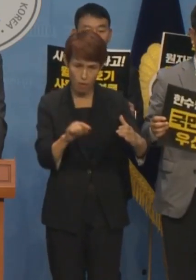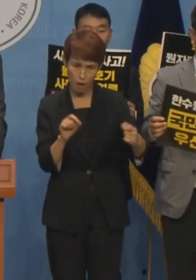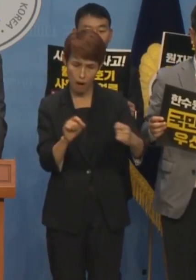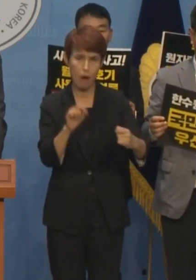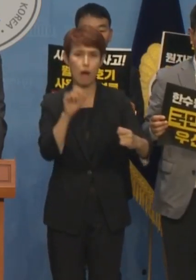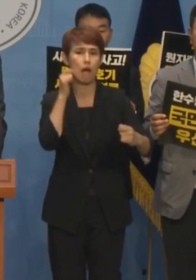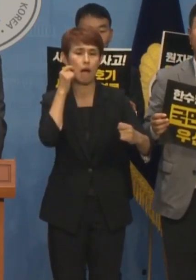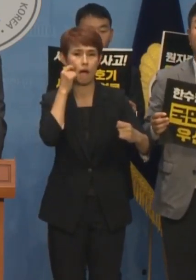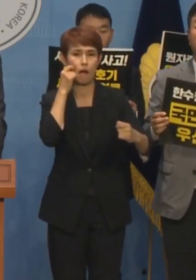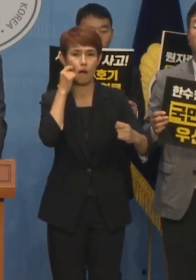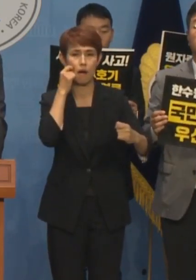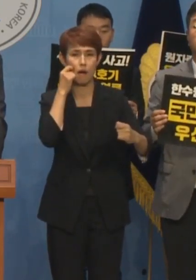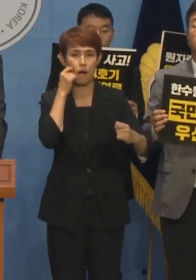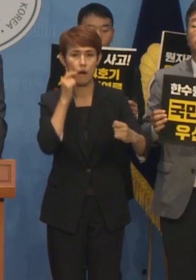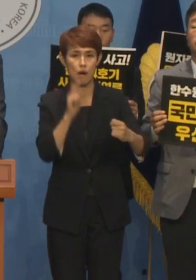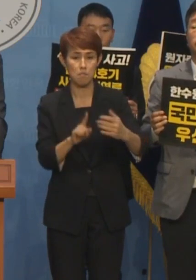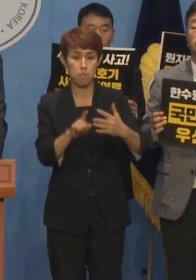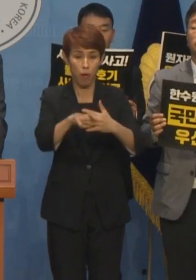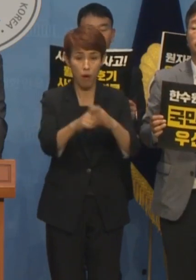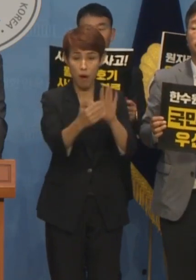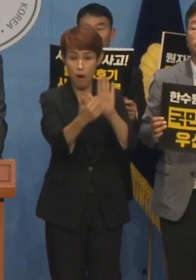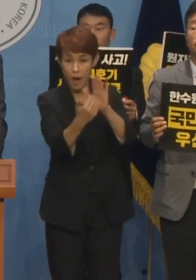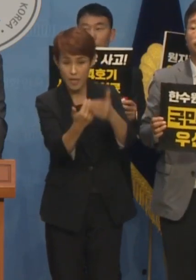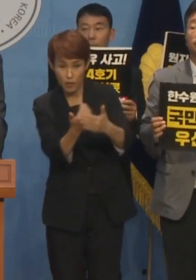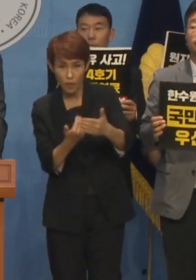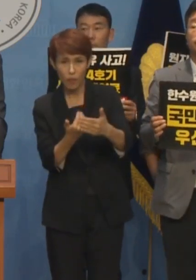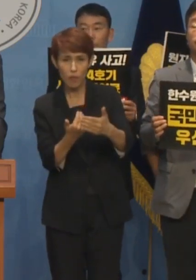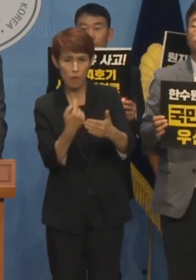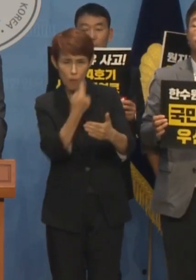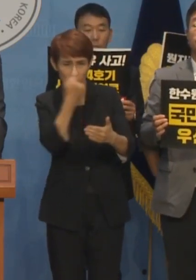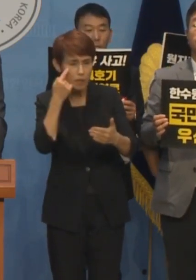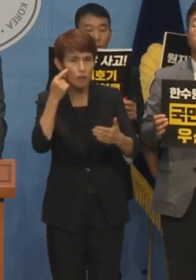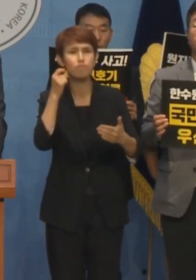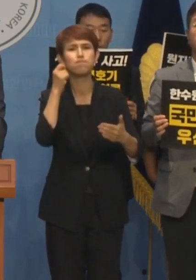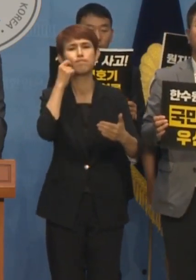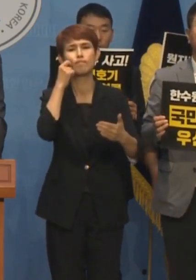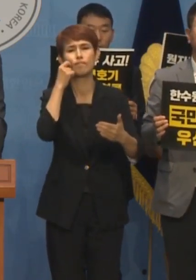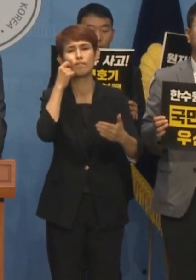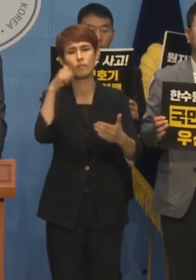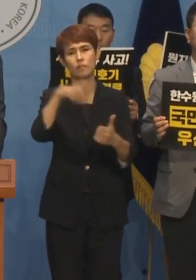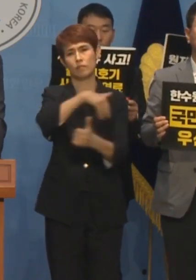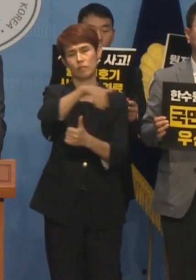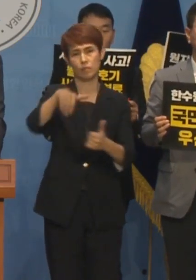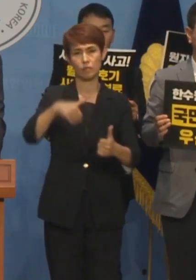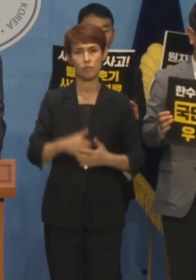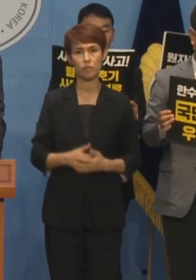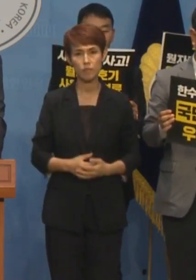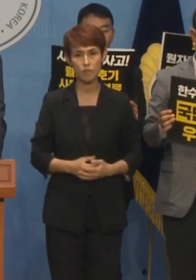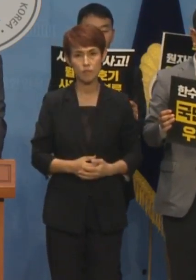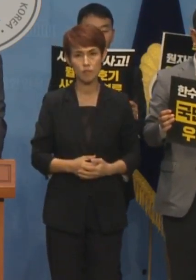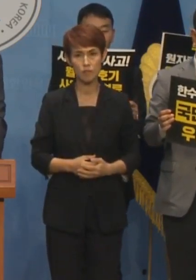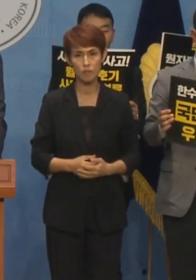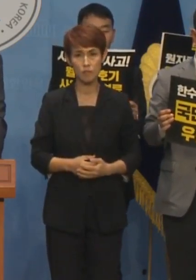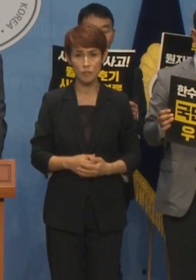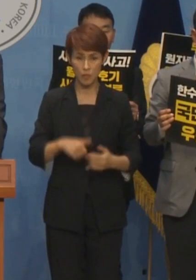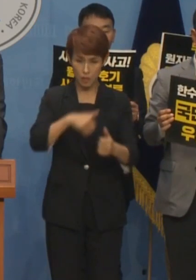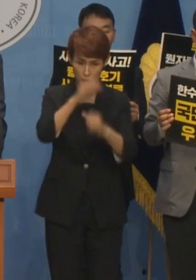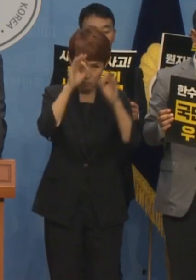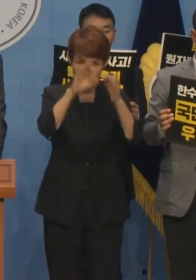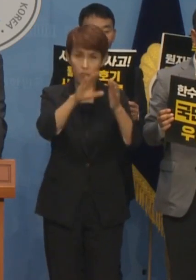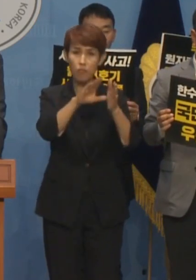곤란하여 누설 전 조치를 위한 확인조차 불가능한 상태였습니다. 이러한 상황을